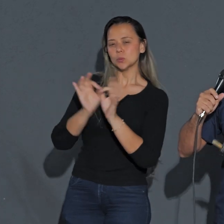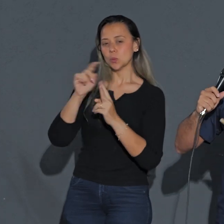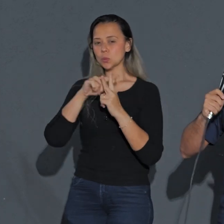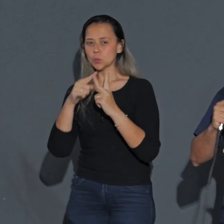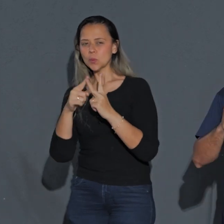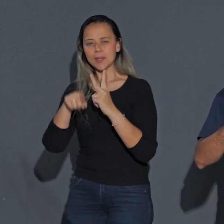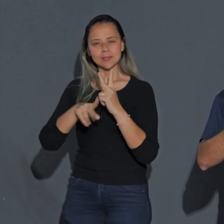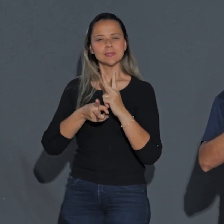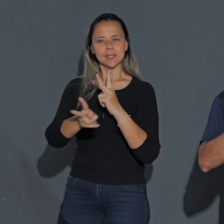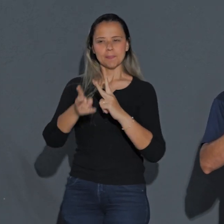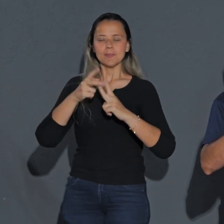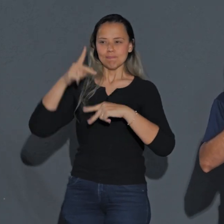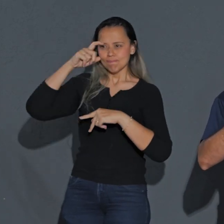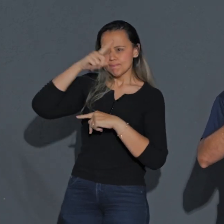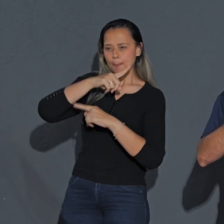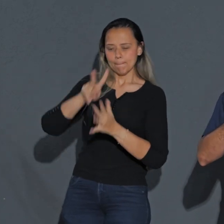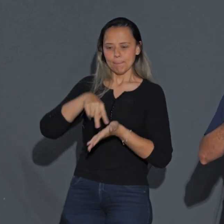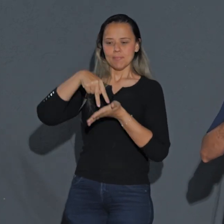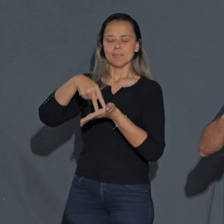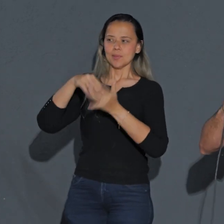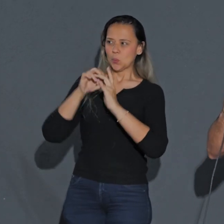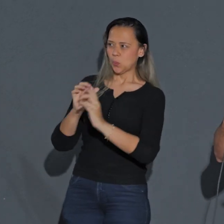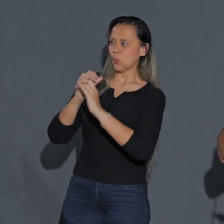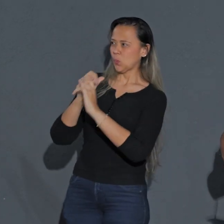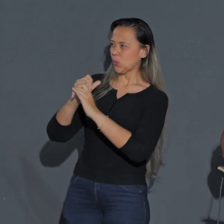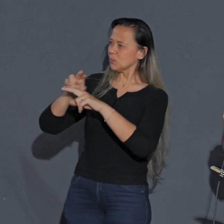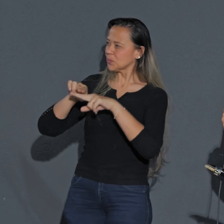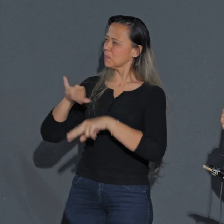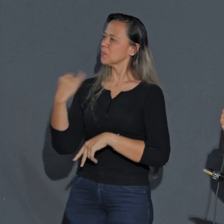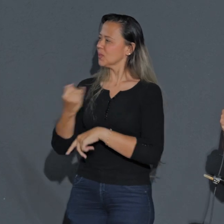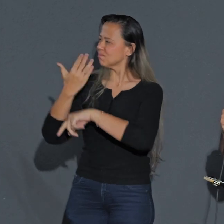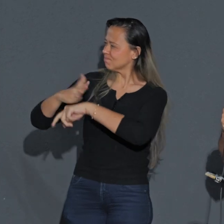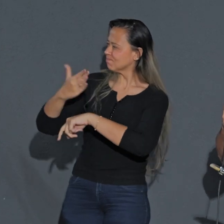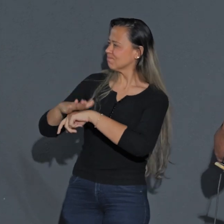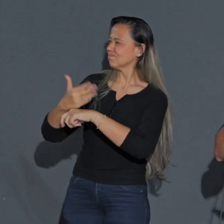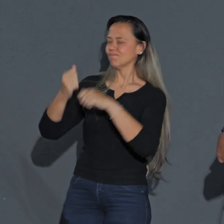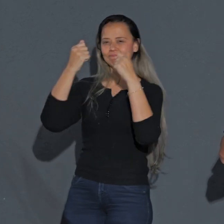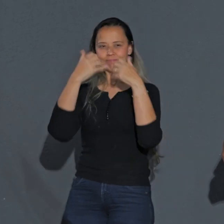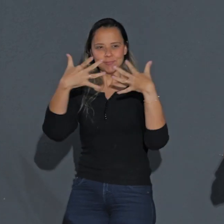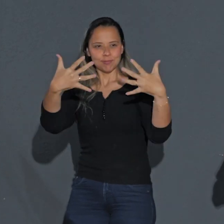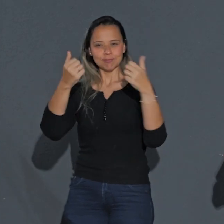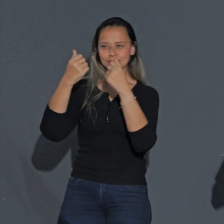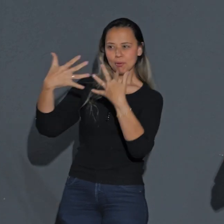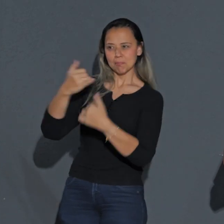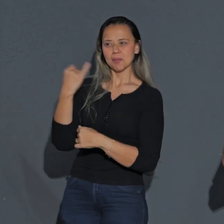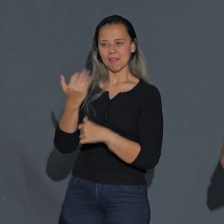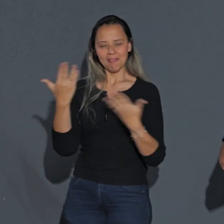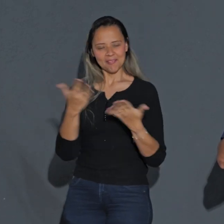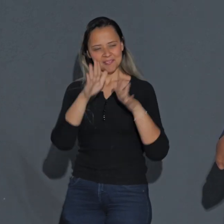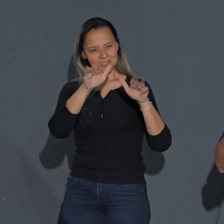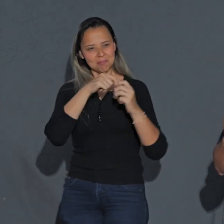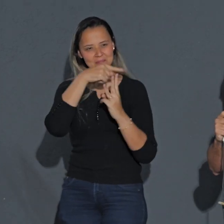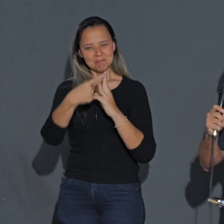dueto, é sempre desafiador para quem está aqui na frente. Né? Então, por isso a importância da prática artística. Então, vou entregar agora